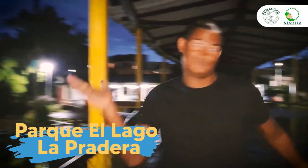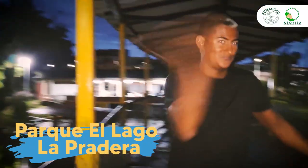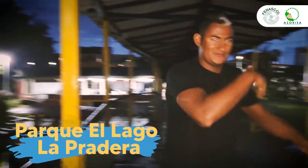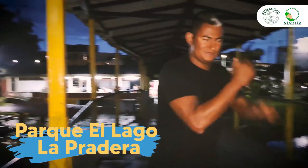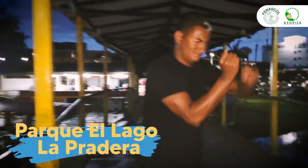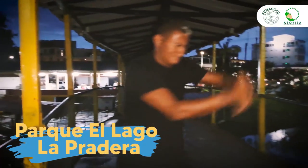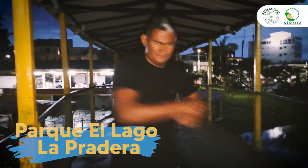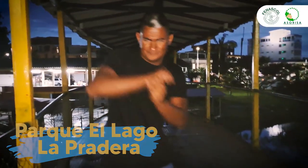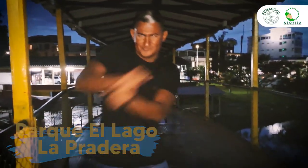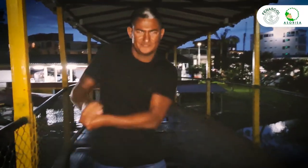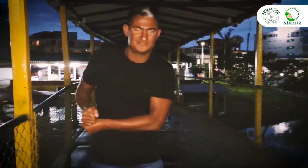¡Ven a remar!